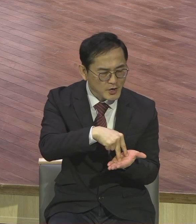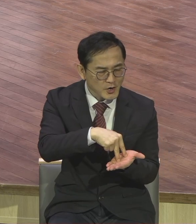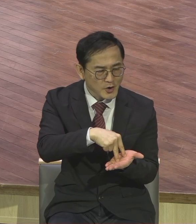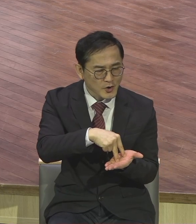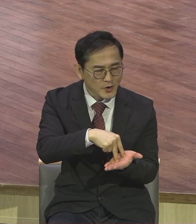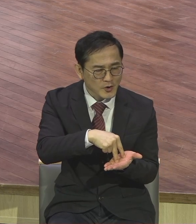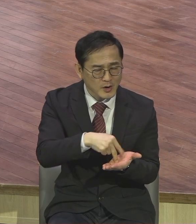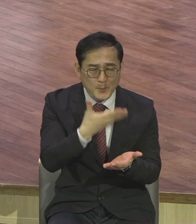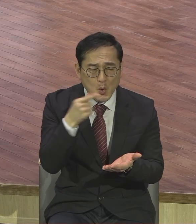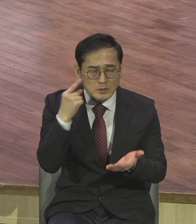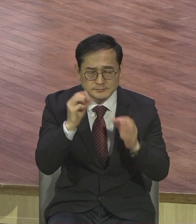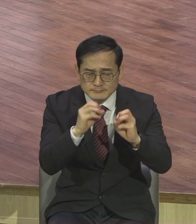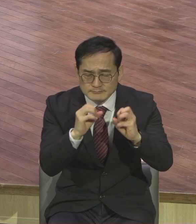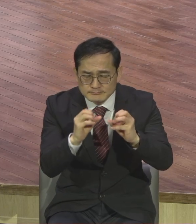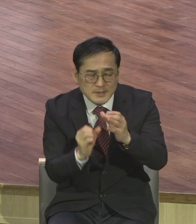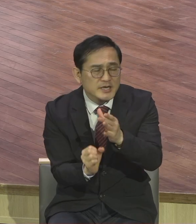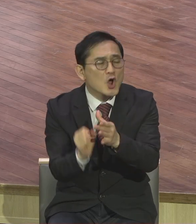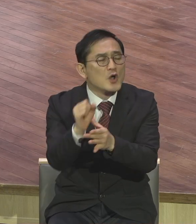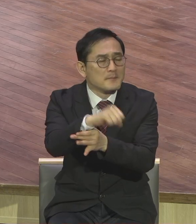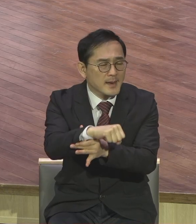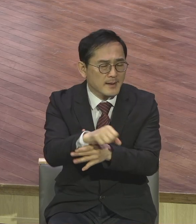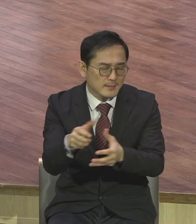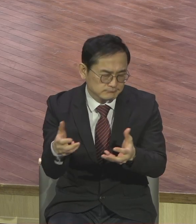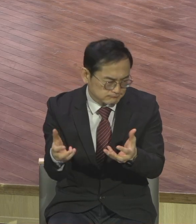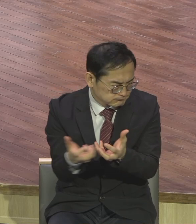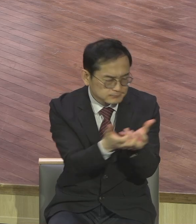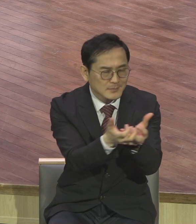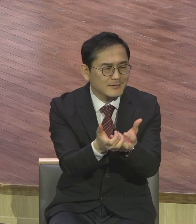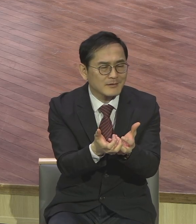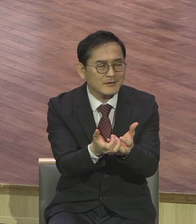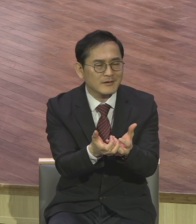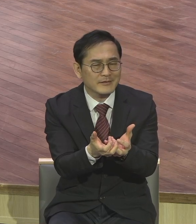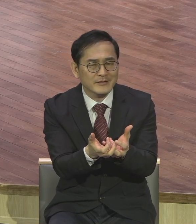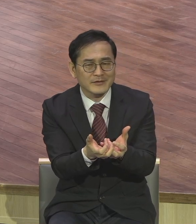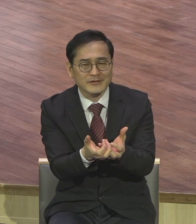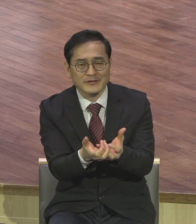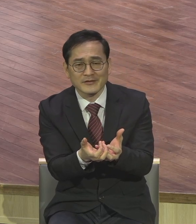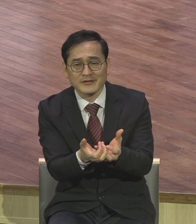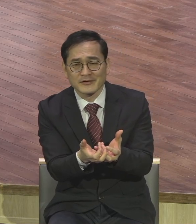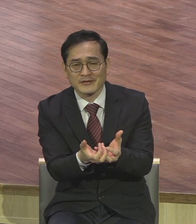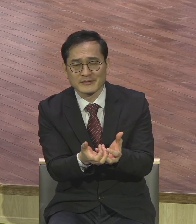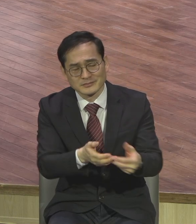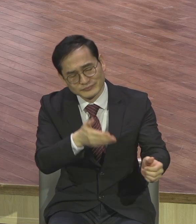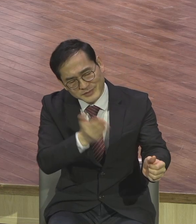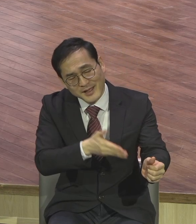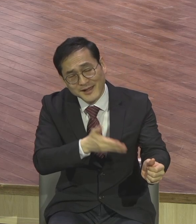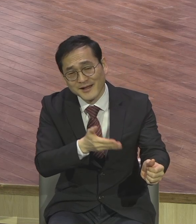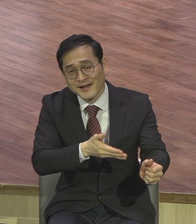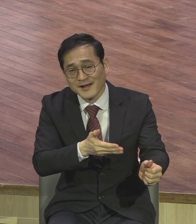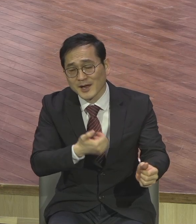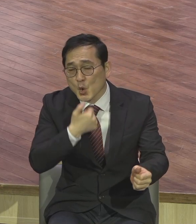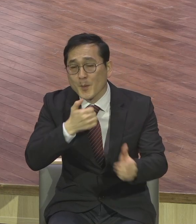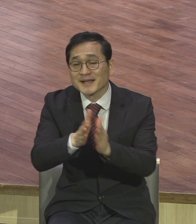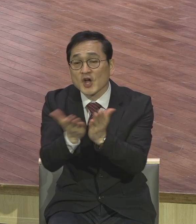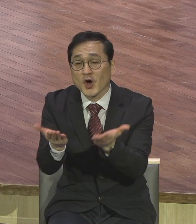큰 열매를 맺게 하려는 간절함을 가지고 로마서를